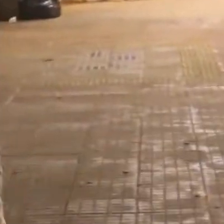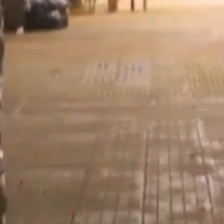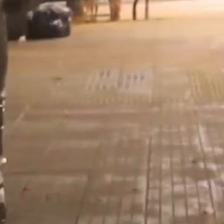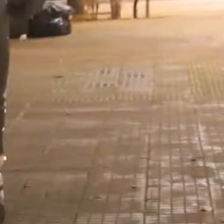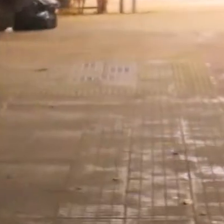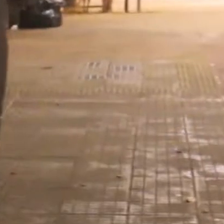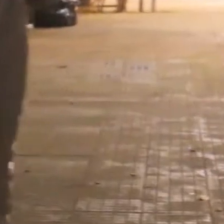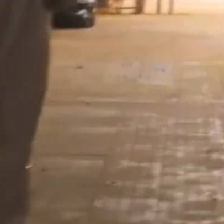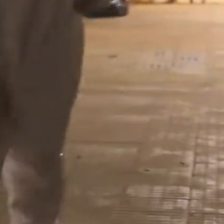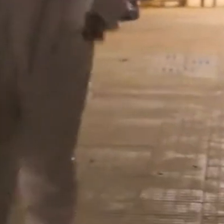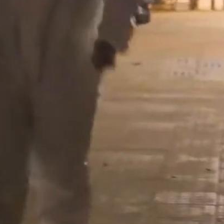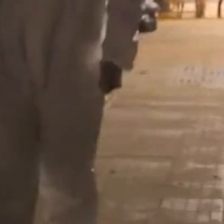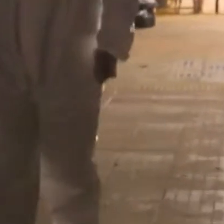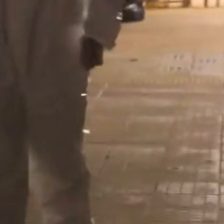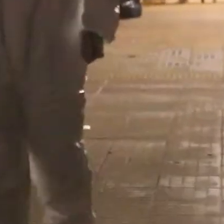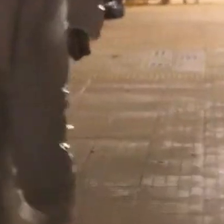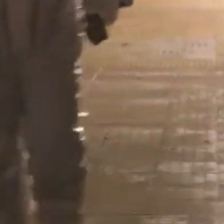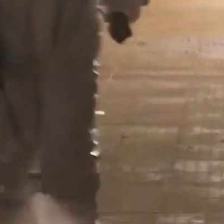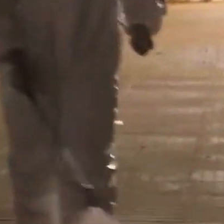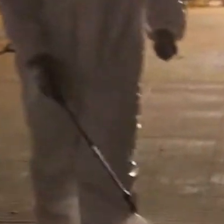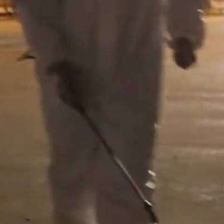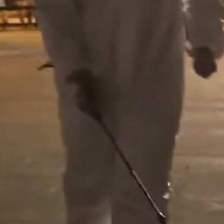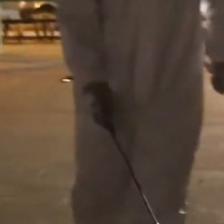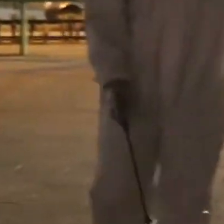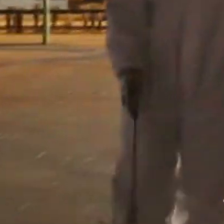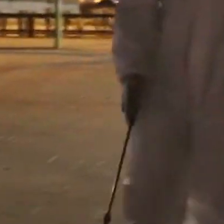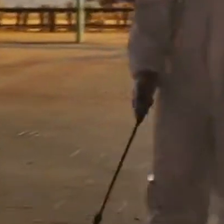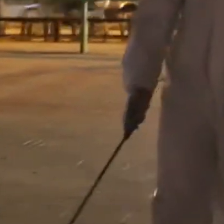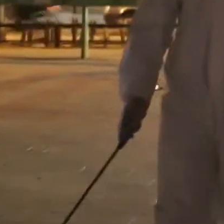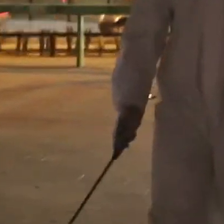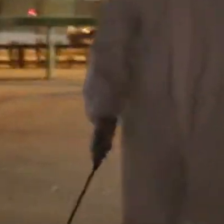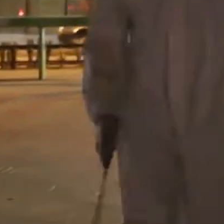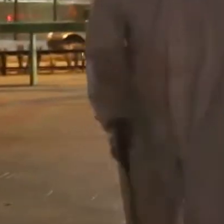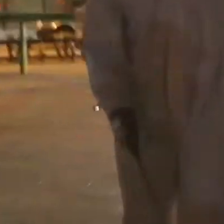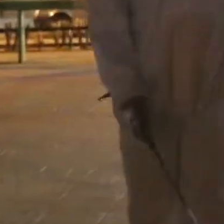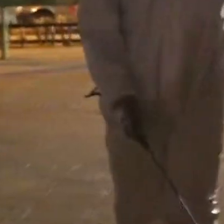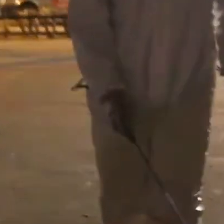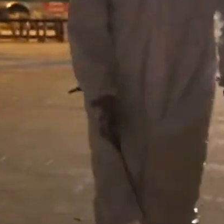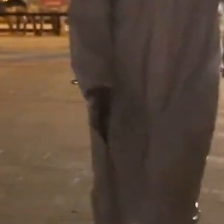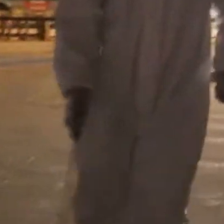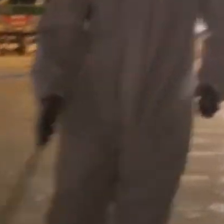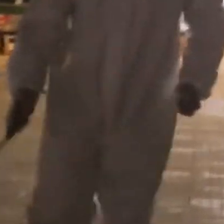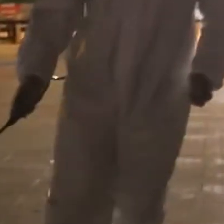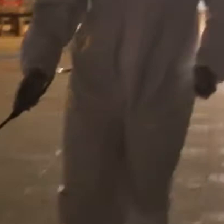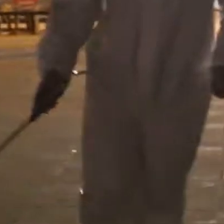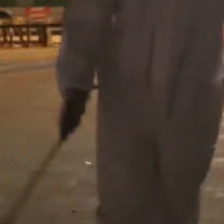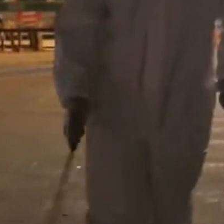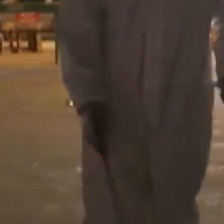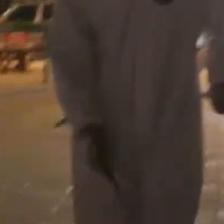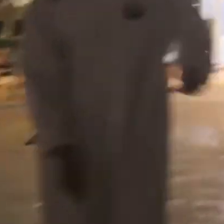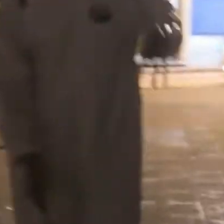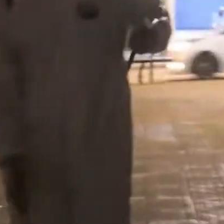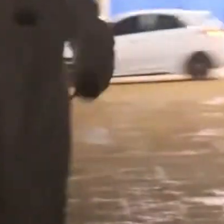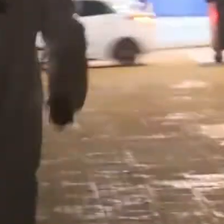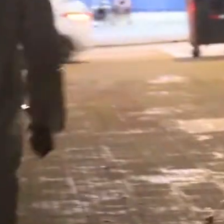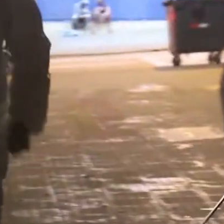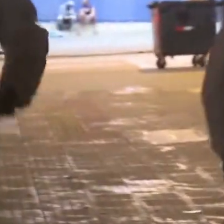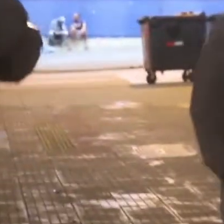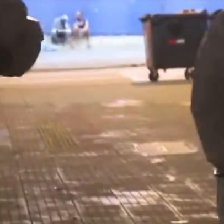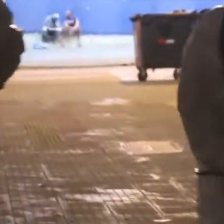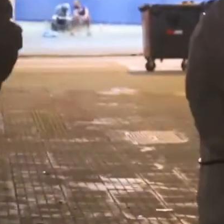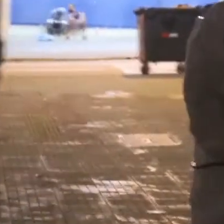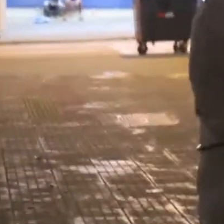fome. Depois ele vem no desespero e descontrole. Então, para não chegar a esse ponto, o que você faz? Começa o soldado a lutar à